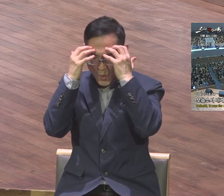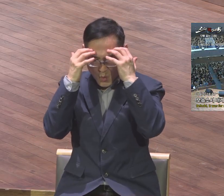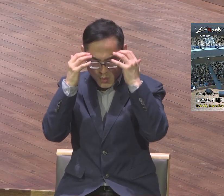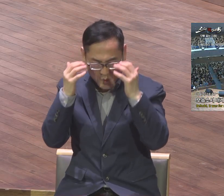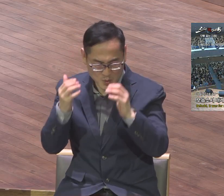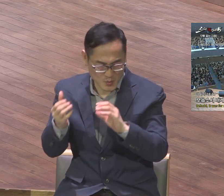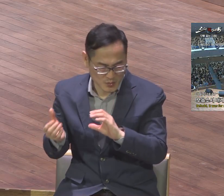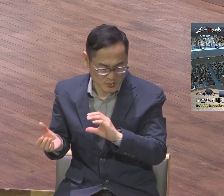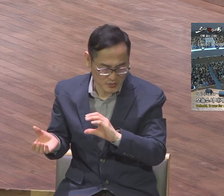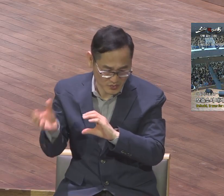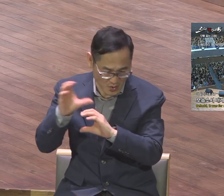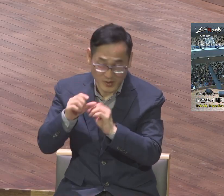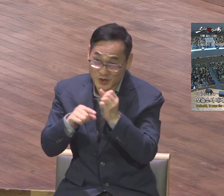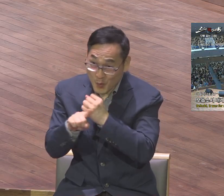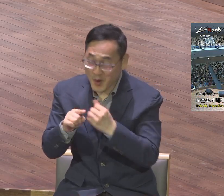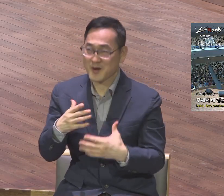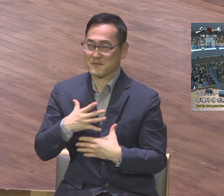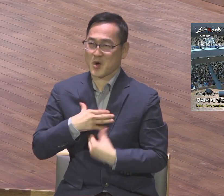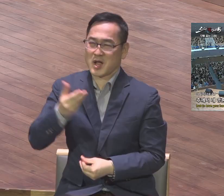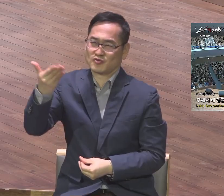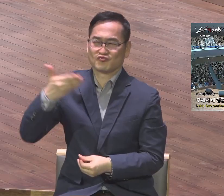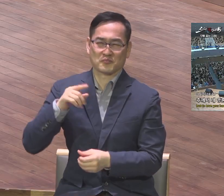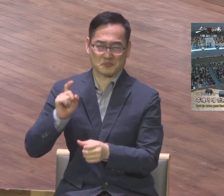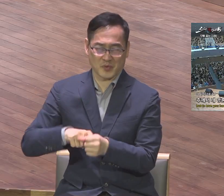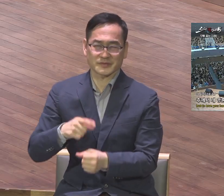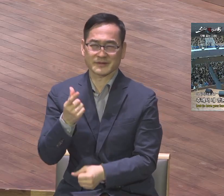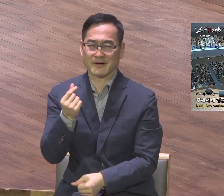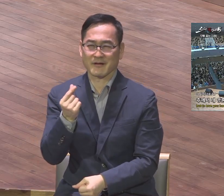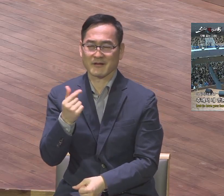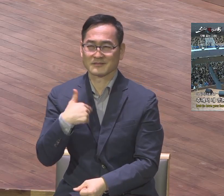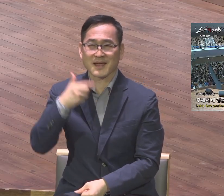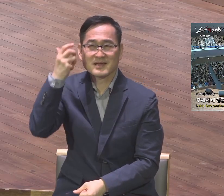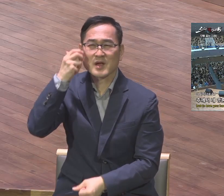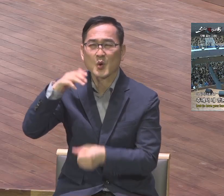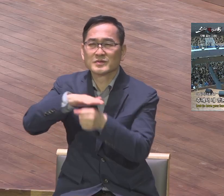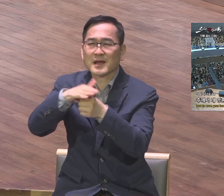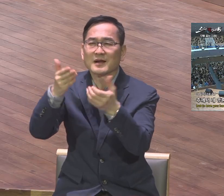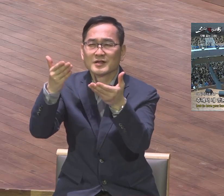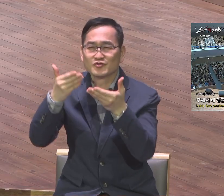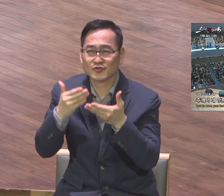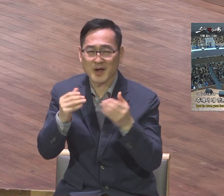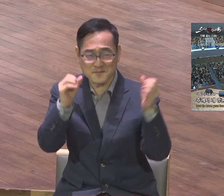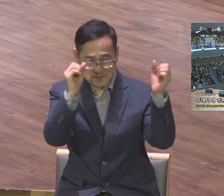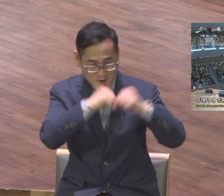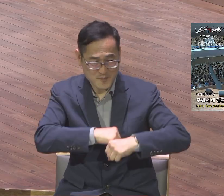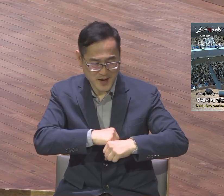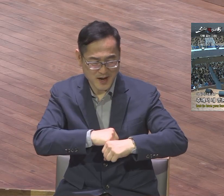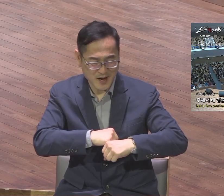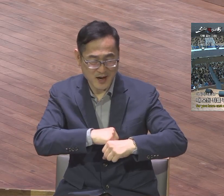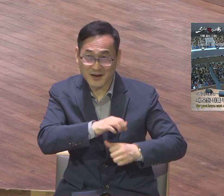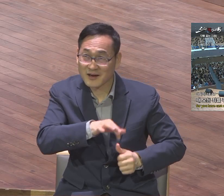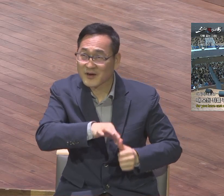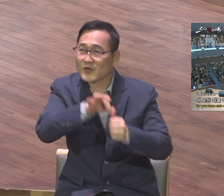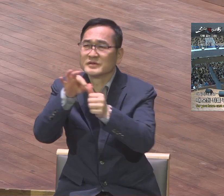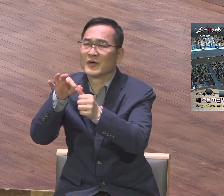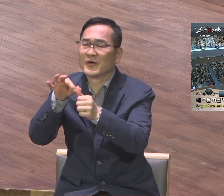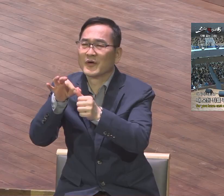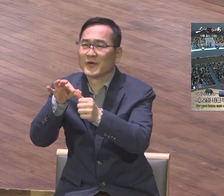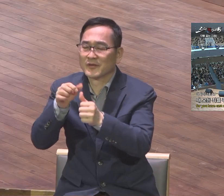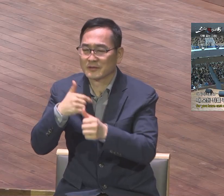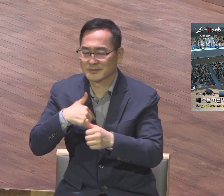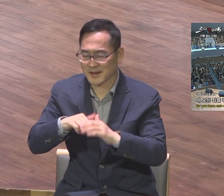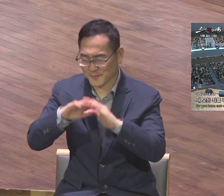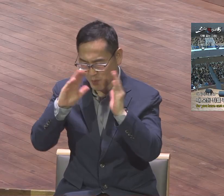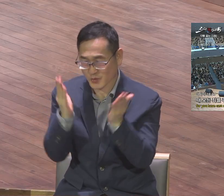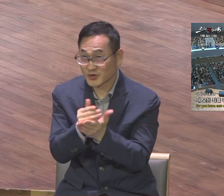것은 내게 평안을 주려 하심이라. 주께서 내 영혼을 사랑하사 멸망의 구덩이에서 건지셨고 내